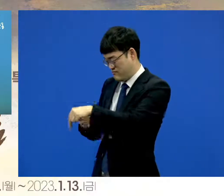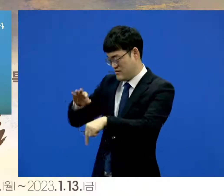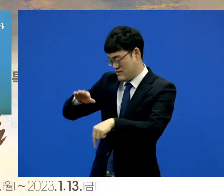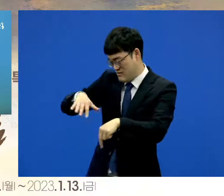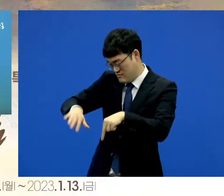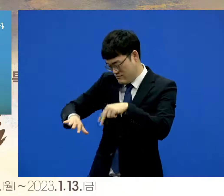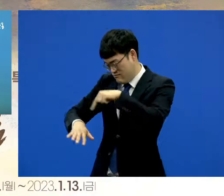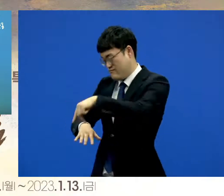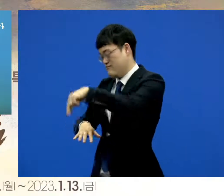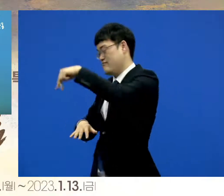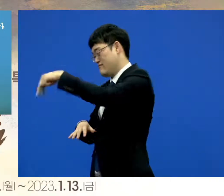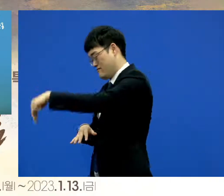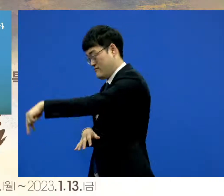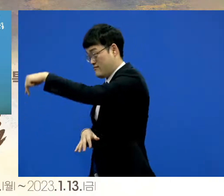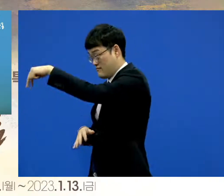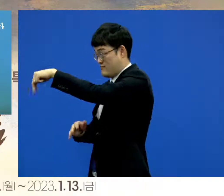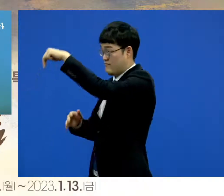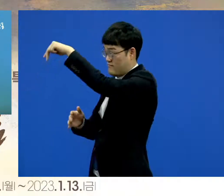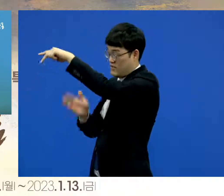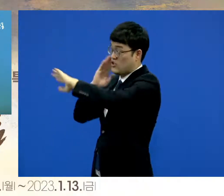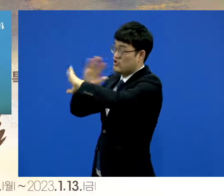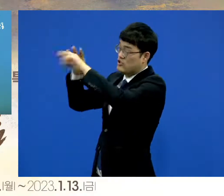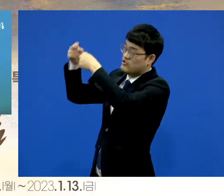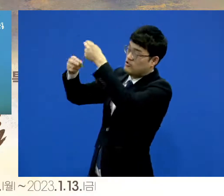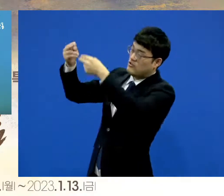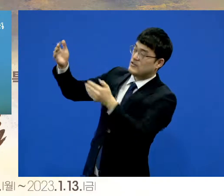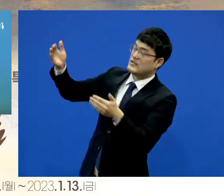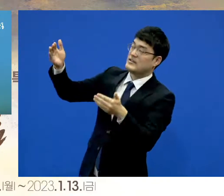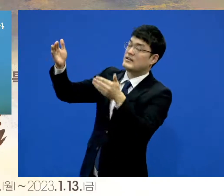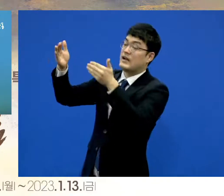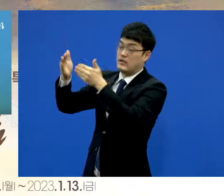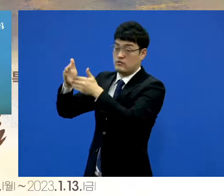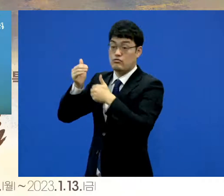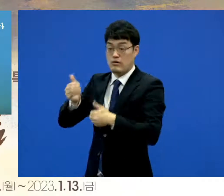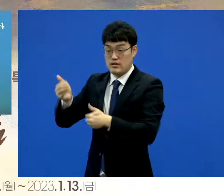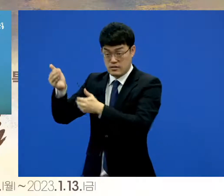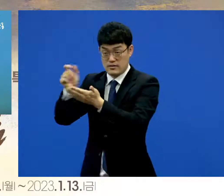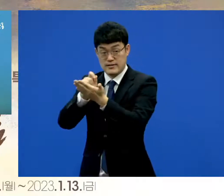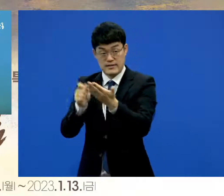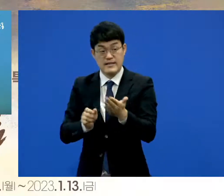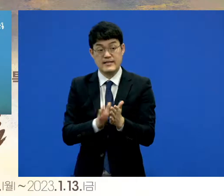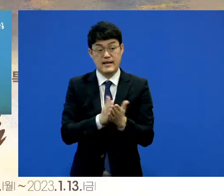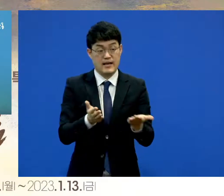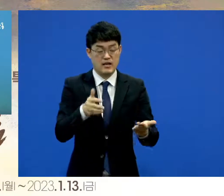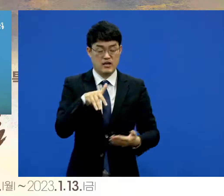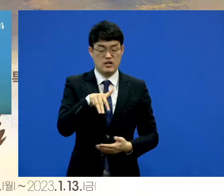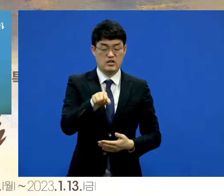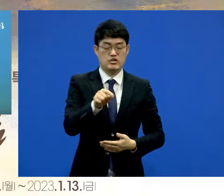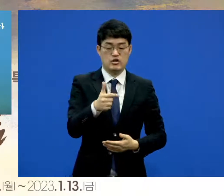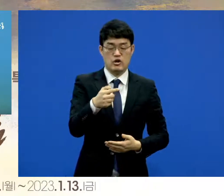우리는 집을 떠난 나그네들입니다. 나그네는 길을 잃을 위험성이 있습니다.